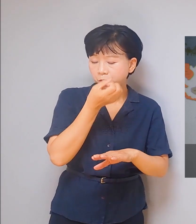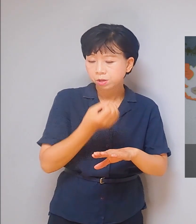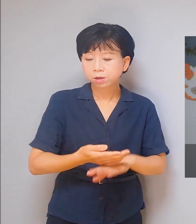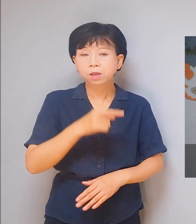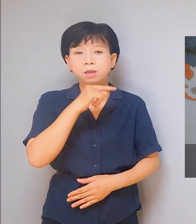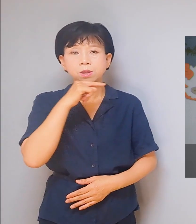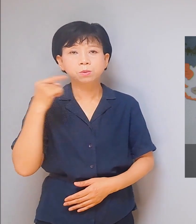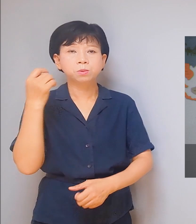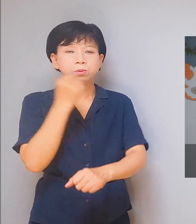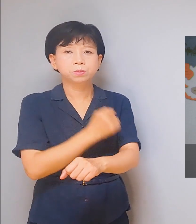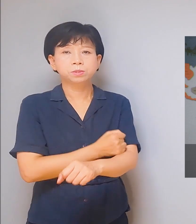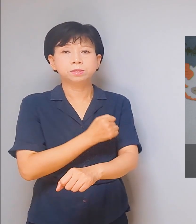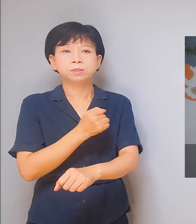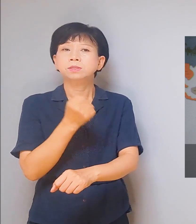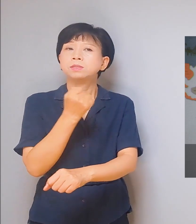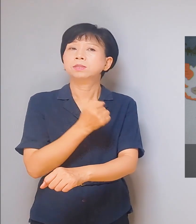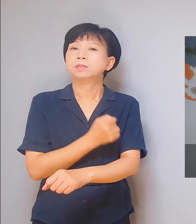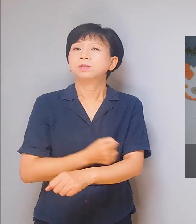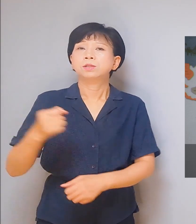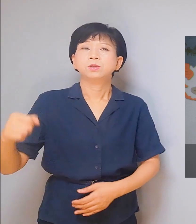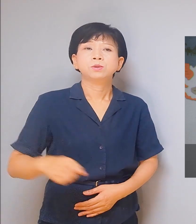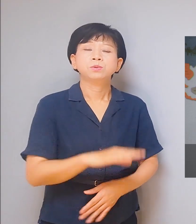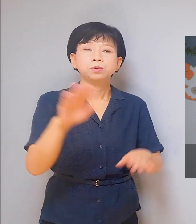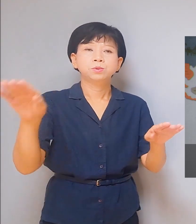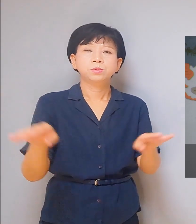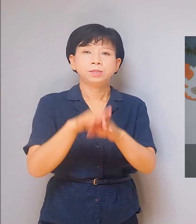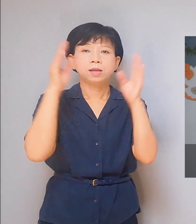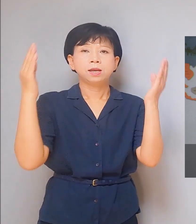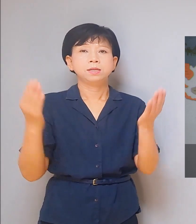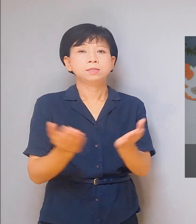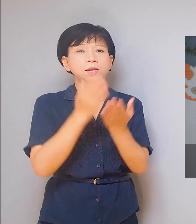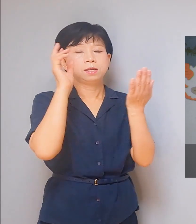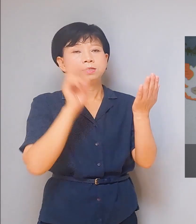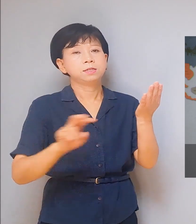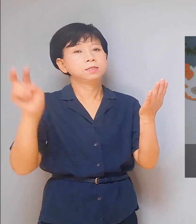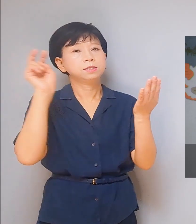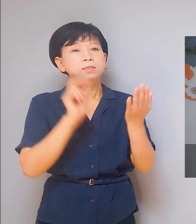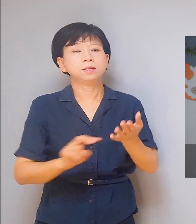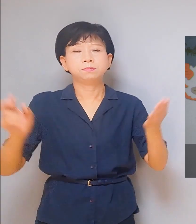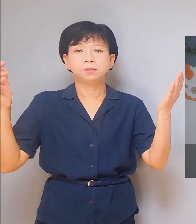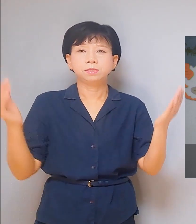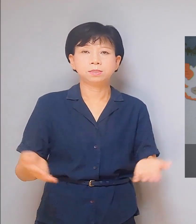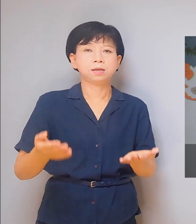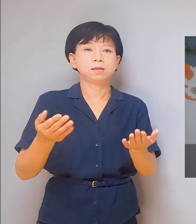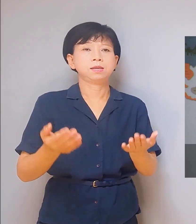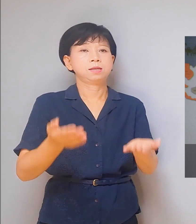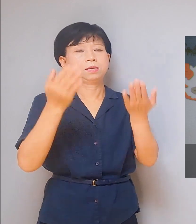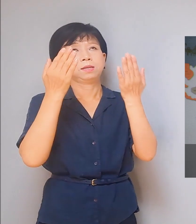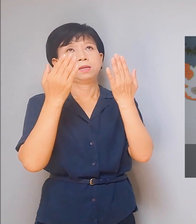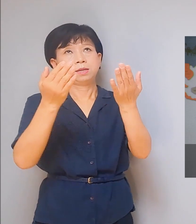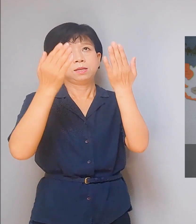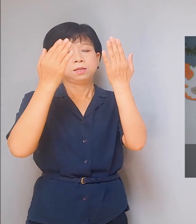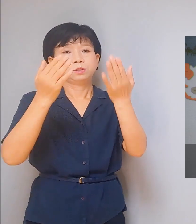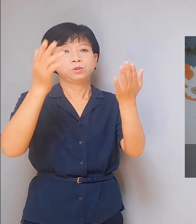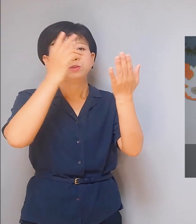거룩한 보혈의 공로를 우리 다 찬양을 합시다.